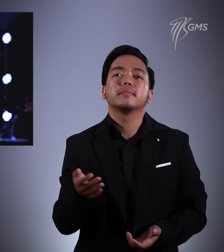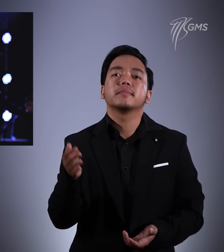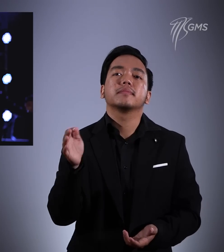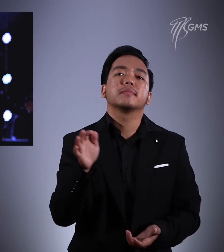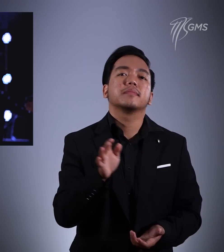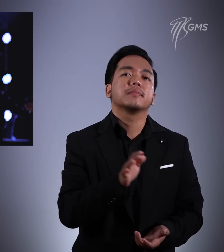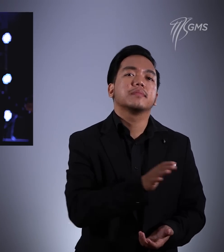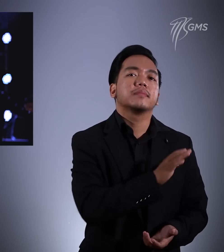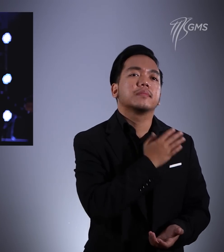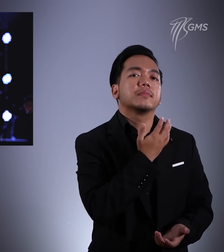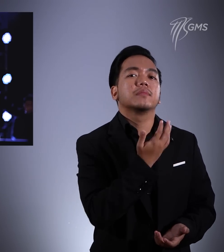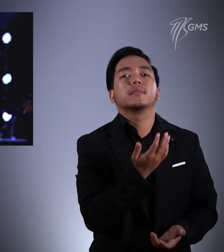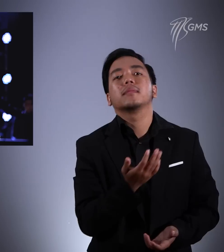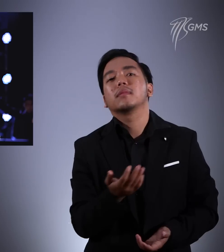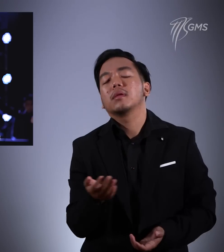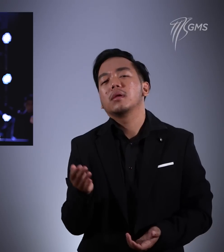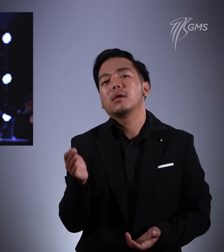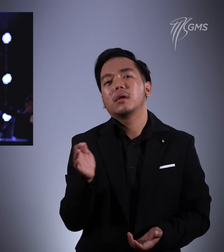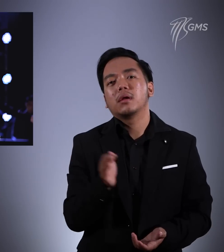Inaramaya sana naramaya so.